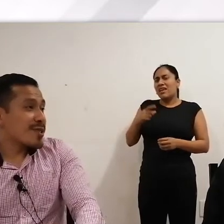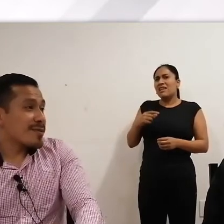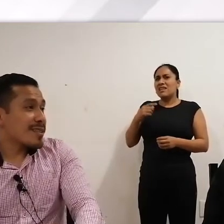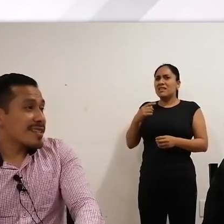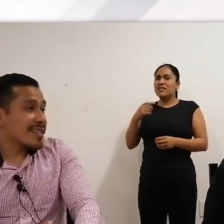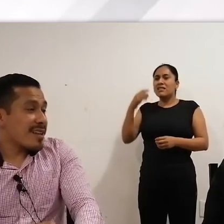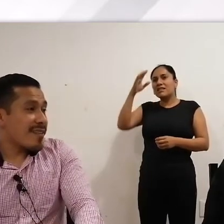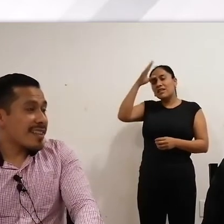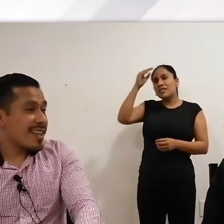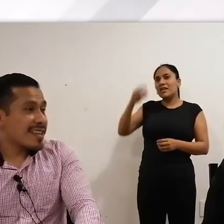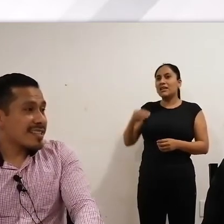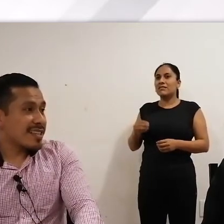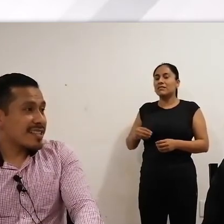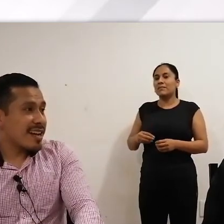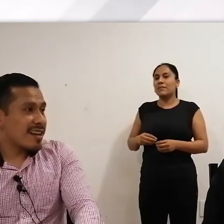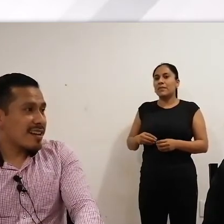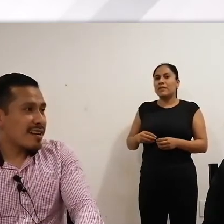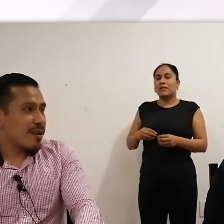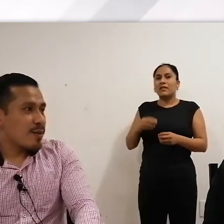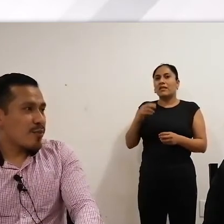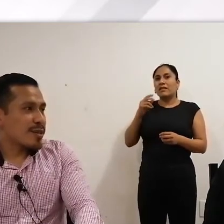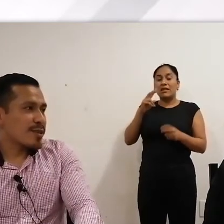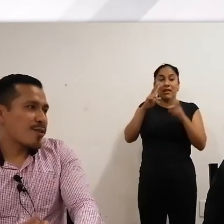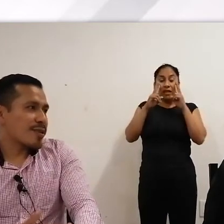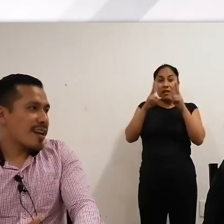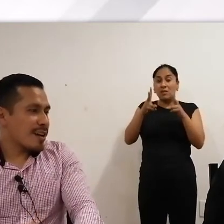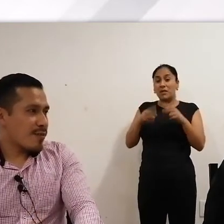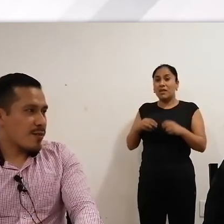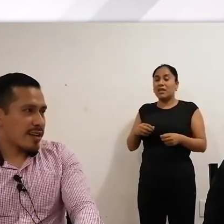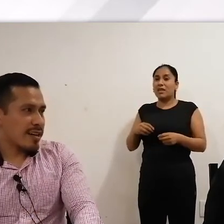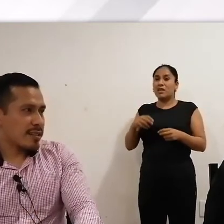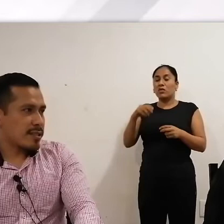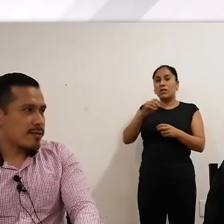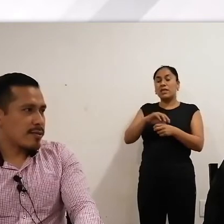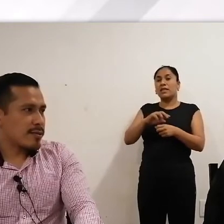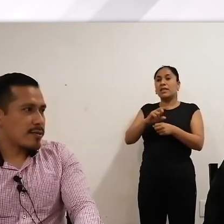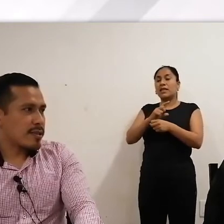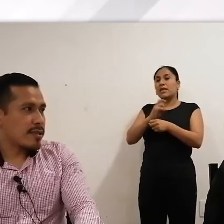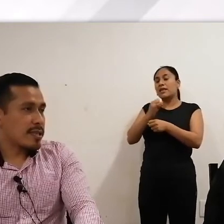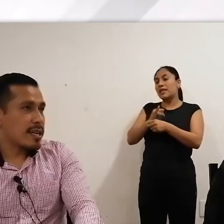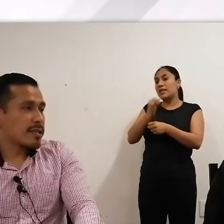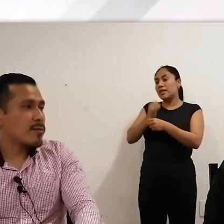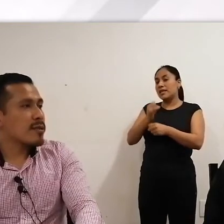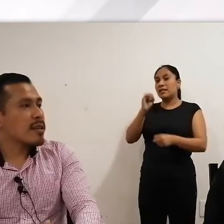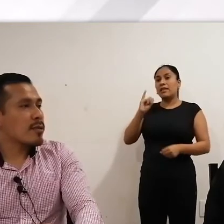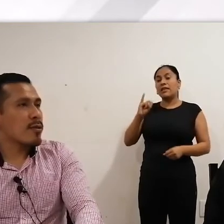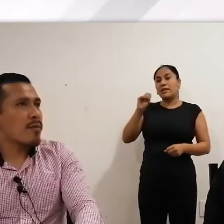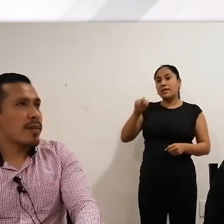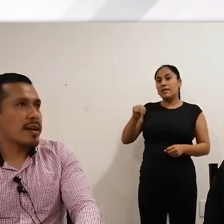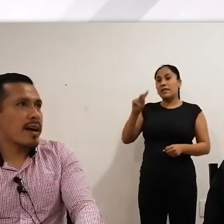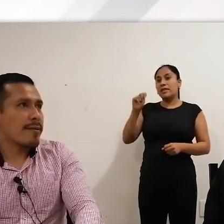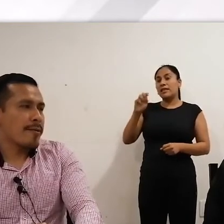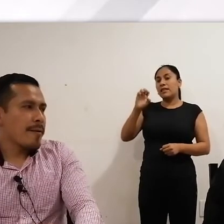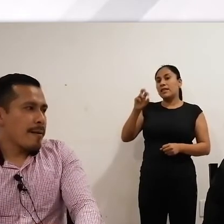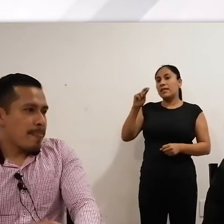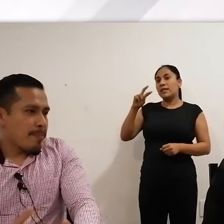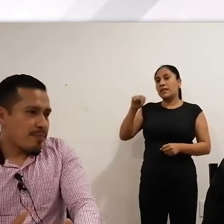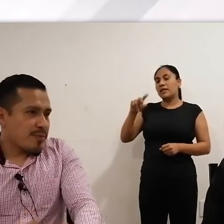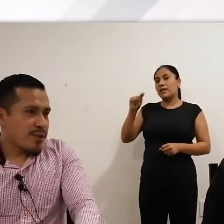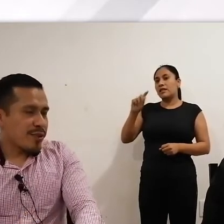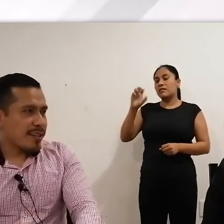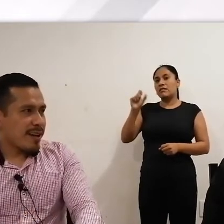conectarse, pero muchas veces esta falta de señal pues corta la comunicación, ¿no? Sí es un tanto